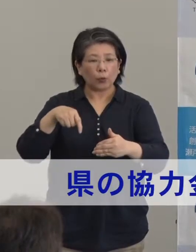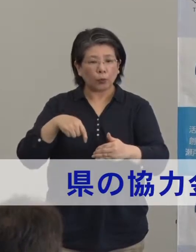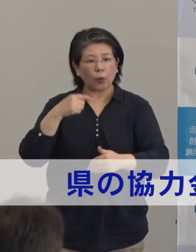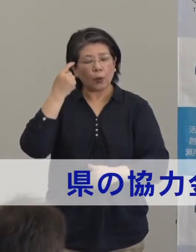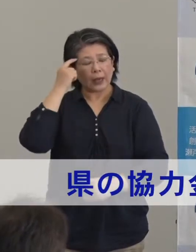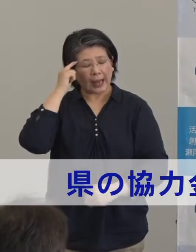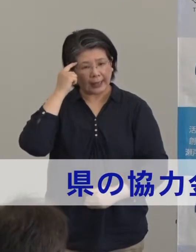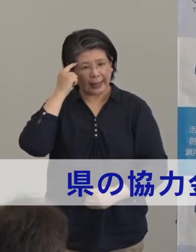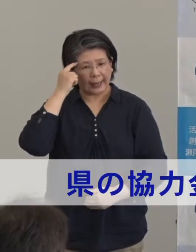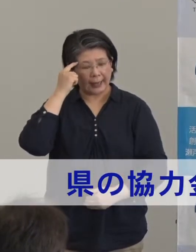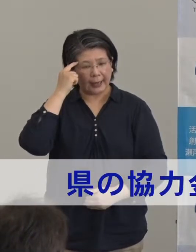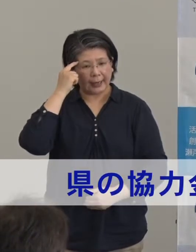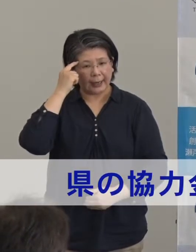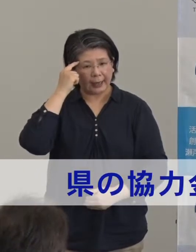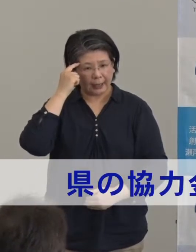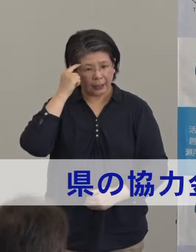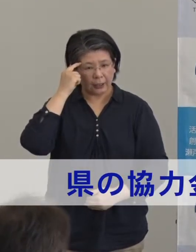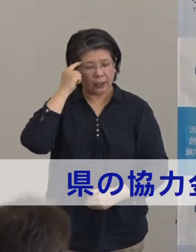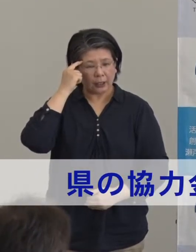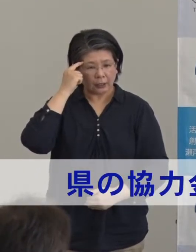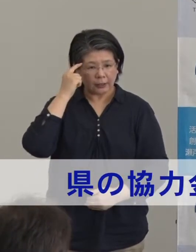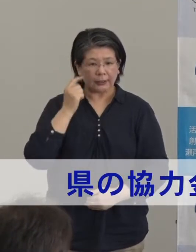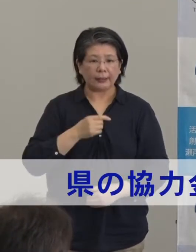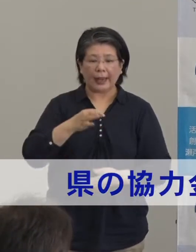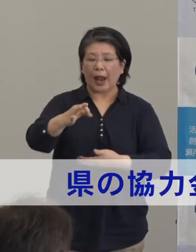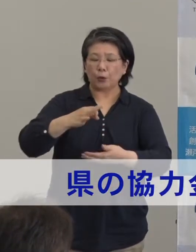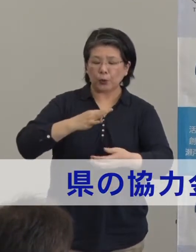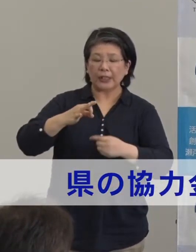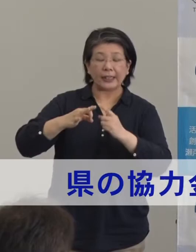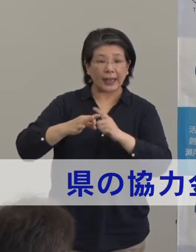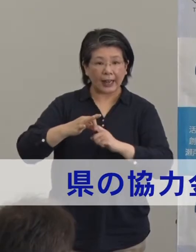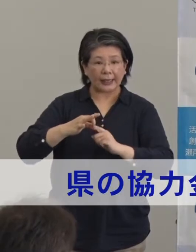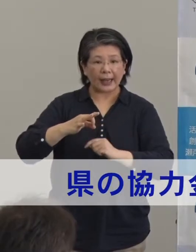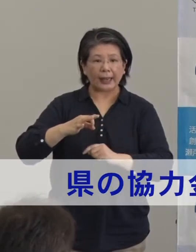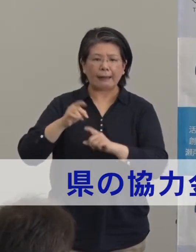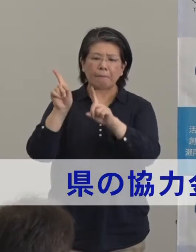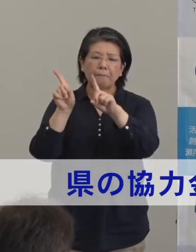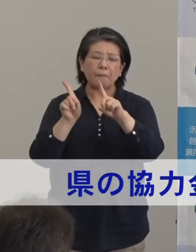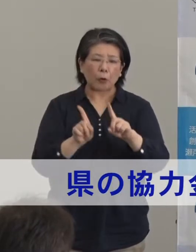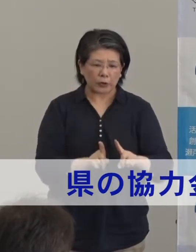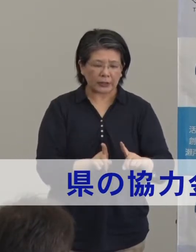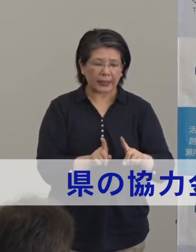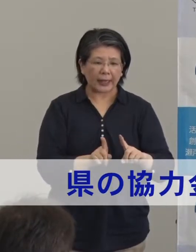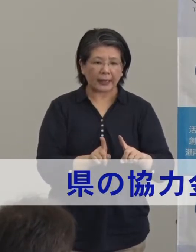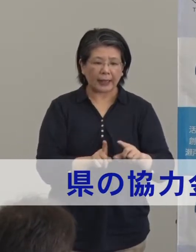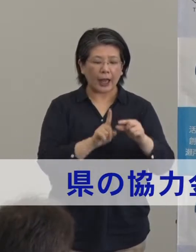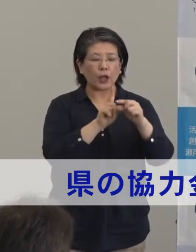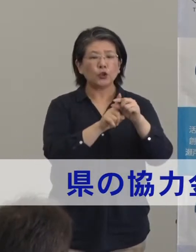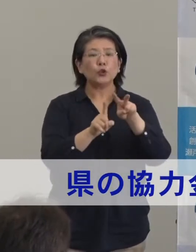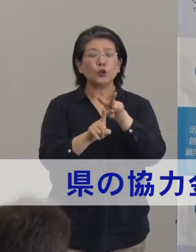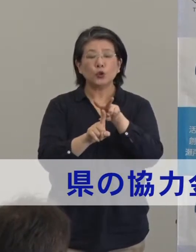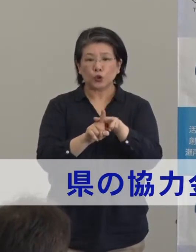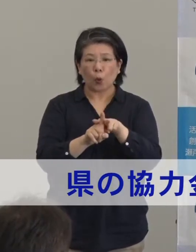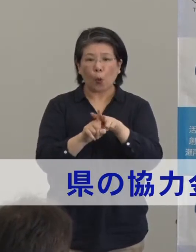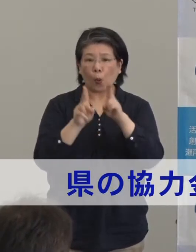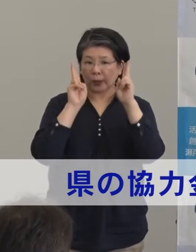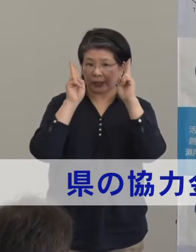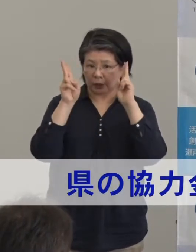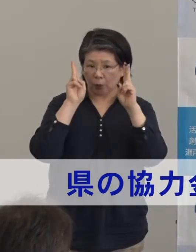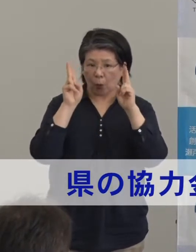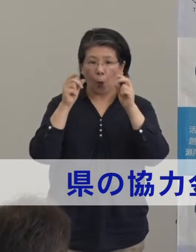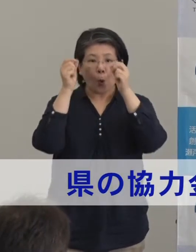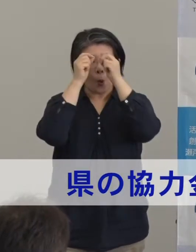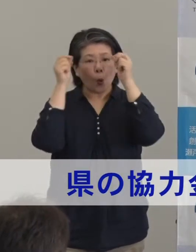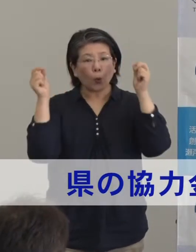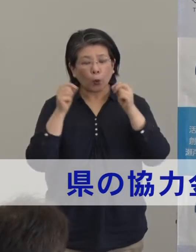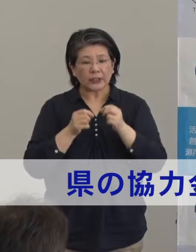度、売り上げが落ち込んでいる企業、中小企業、あるいは個人事業主に対して、